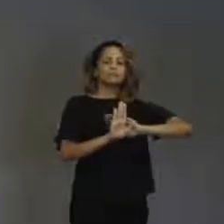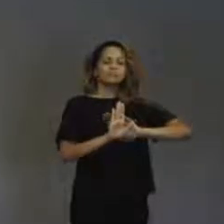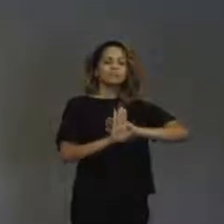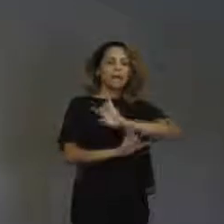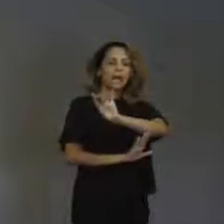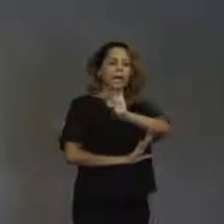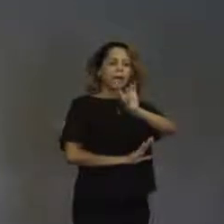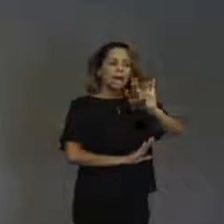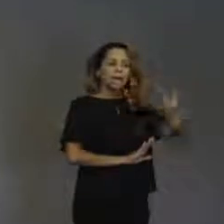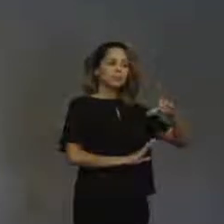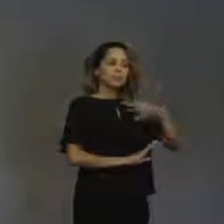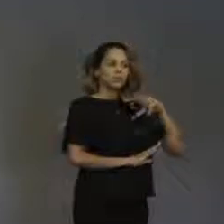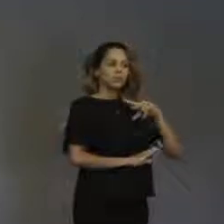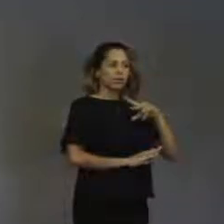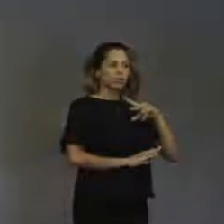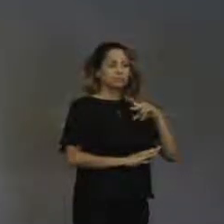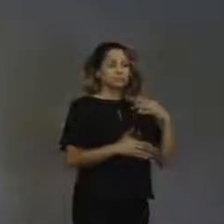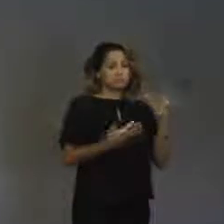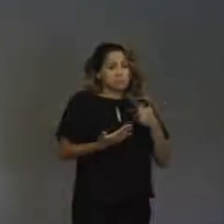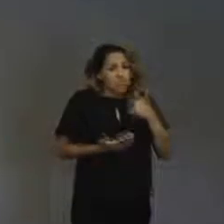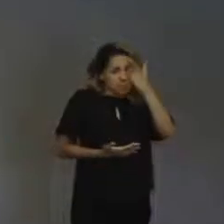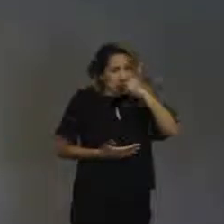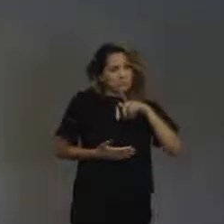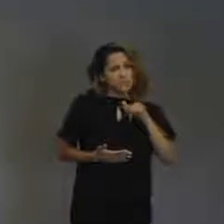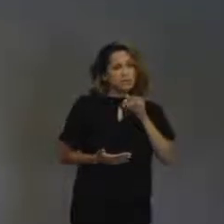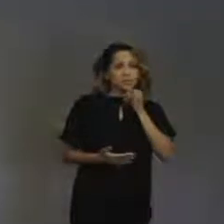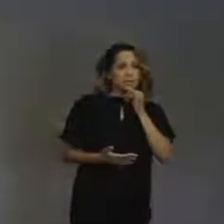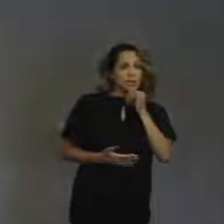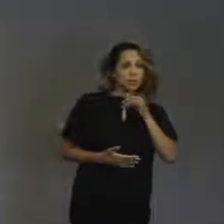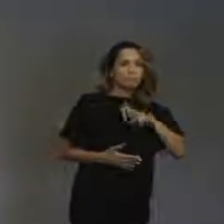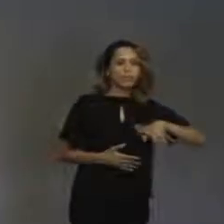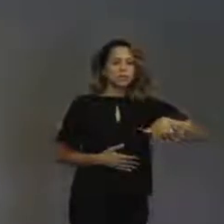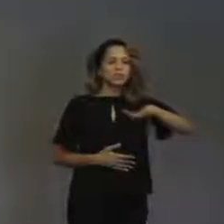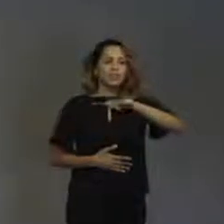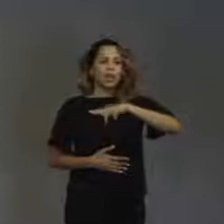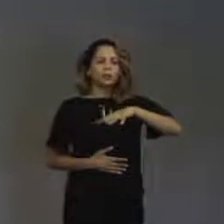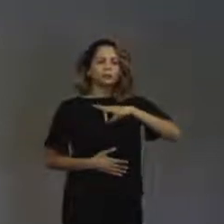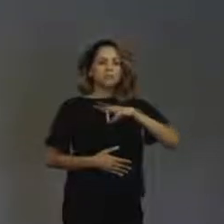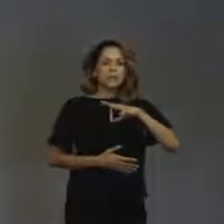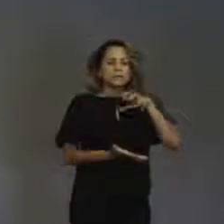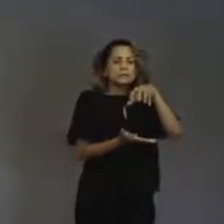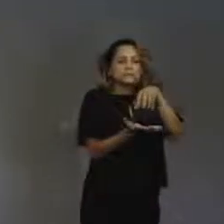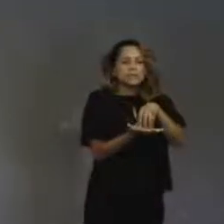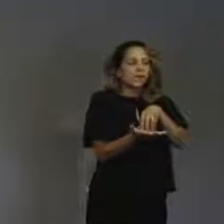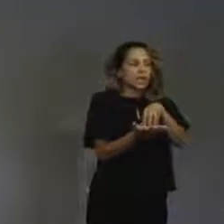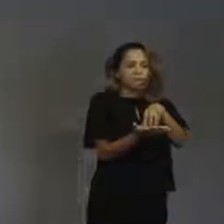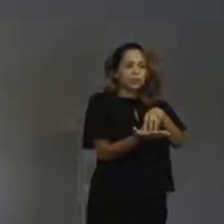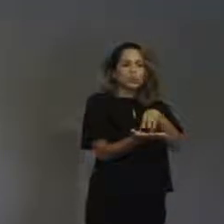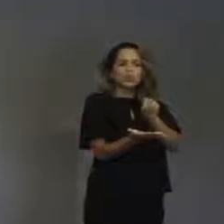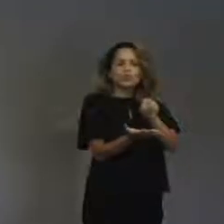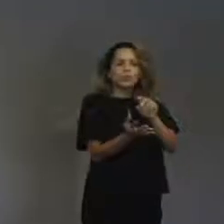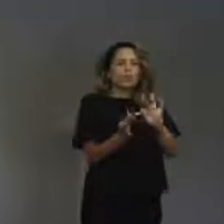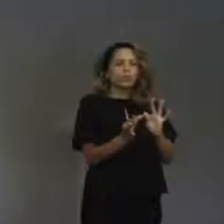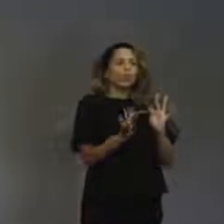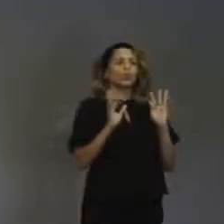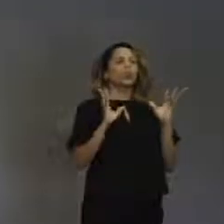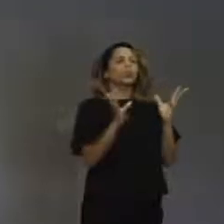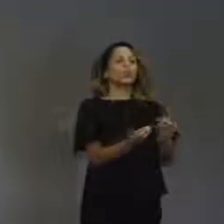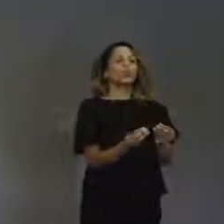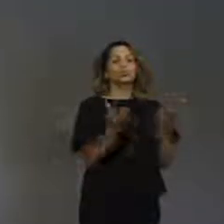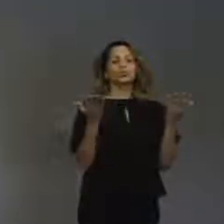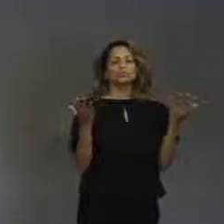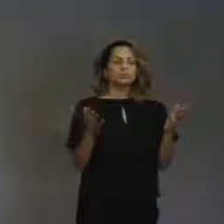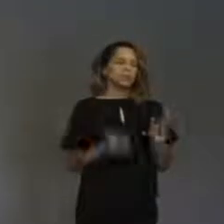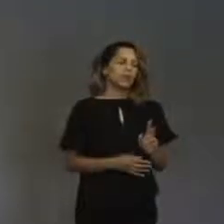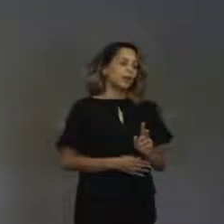né? Então, o que é a cidade para você? Engloba tudo? Qual que é a Cainha fala